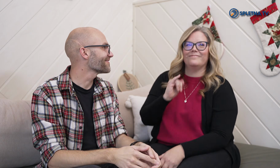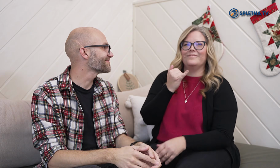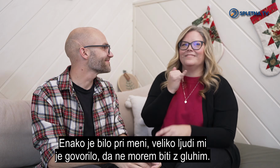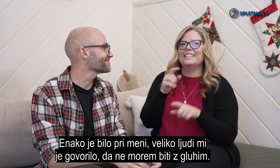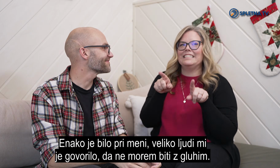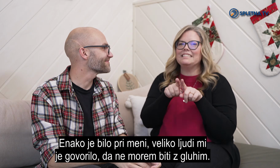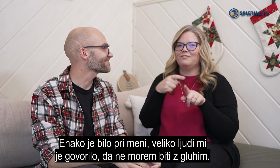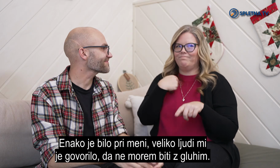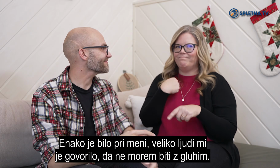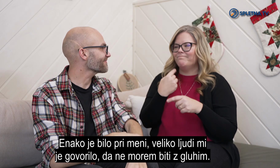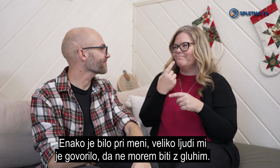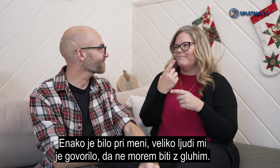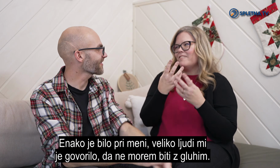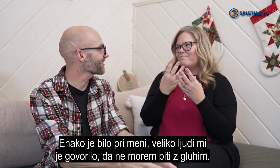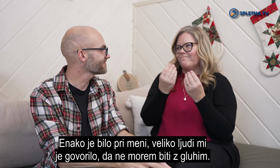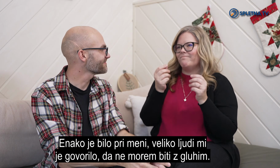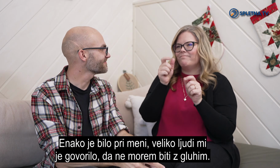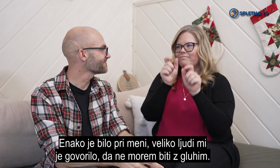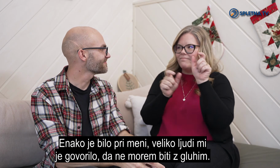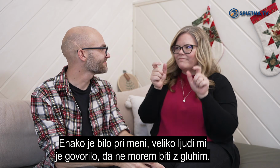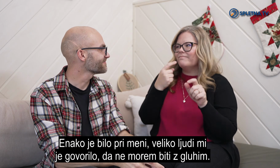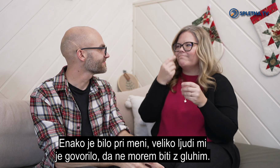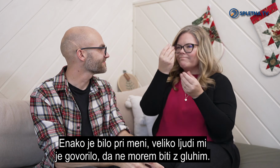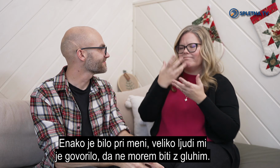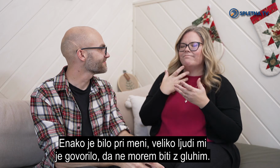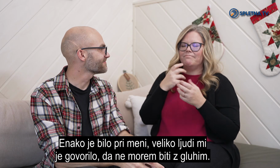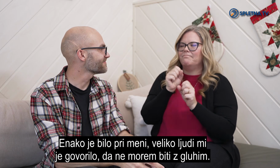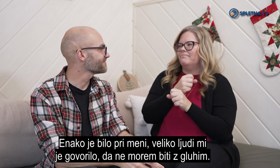Enako je bilo pri meni. Veliko ljudi mi je govorilo, da ne morem biti z